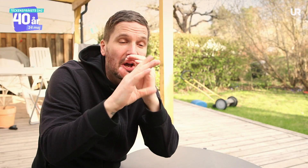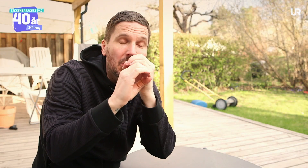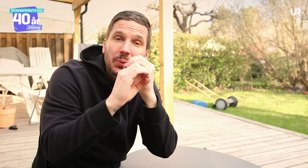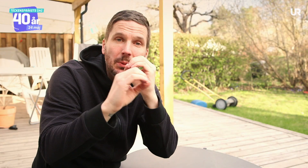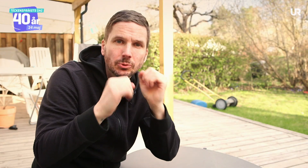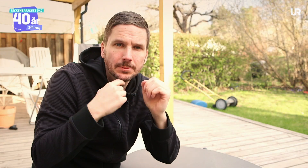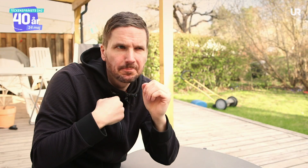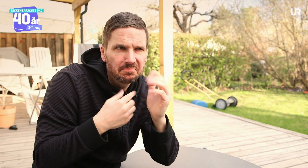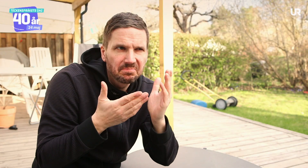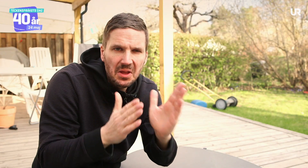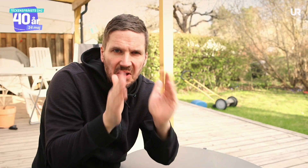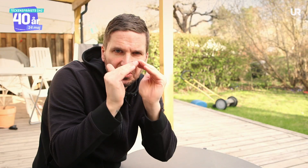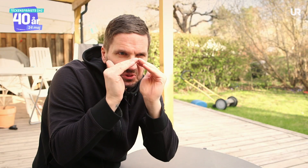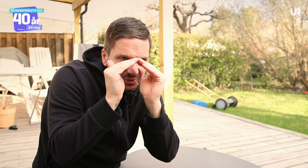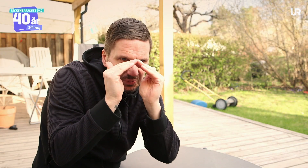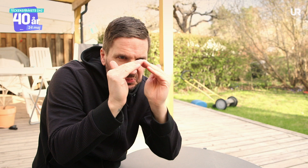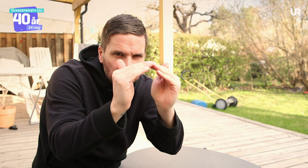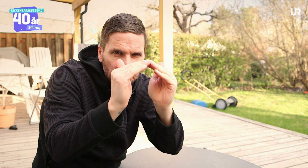Då får man teckna så här istället.